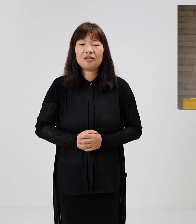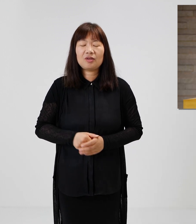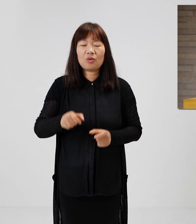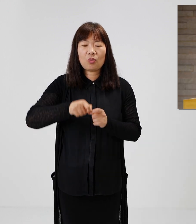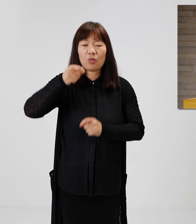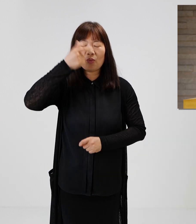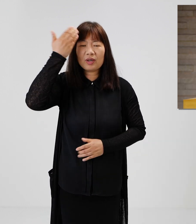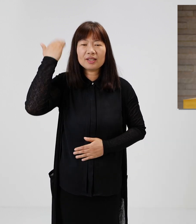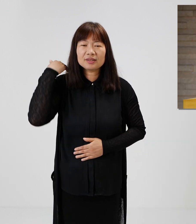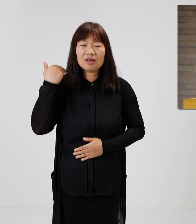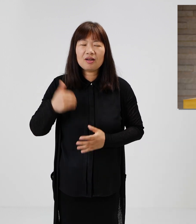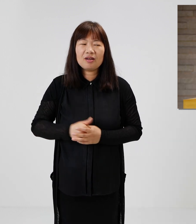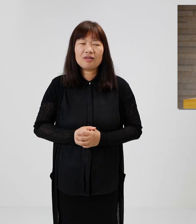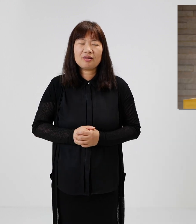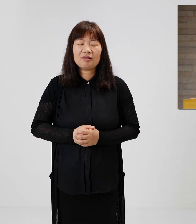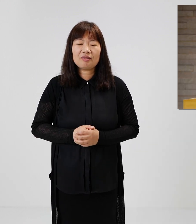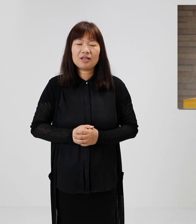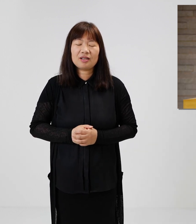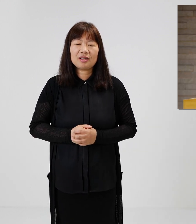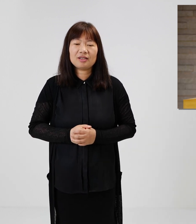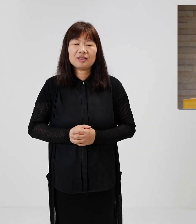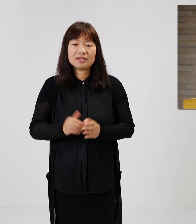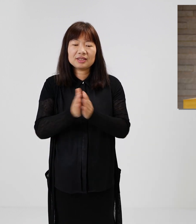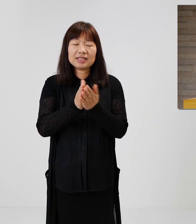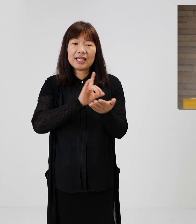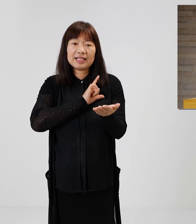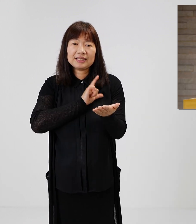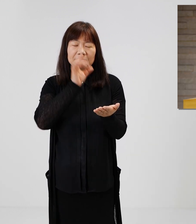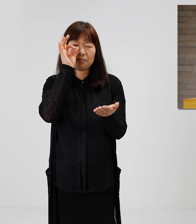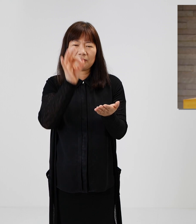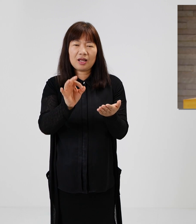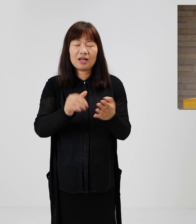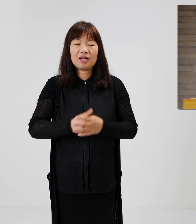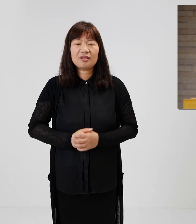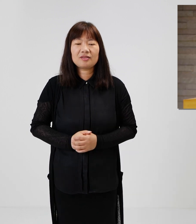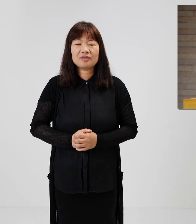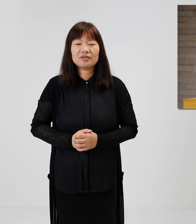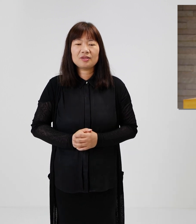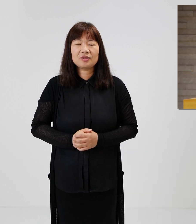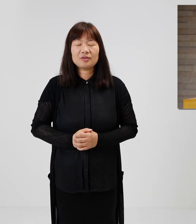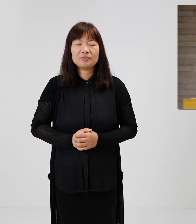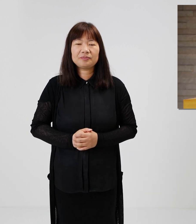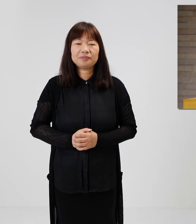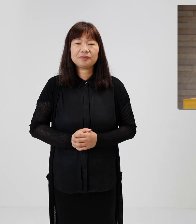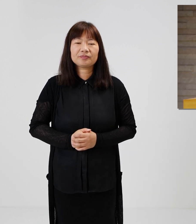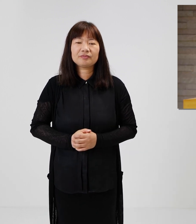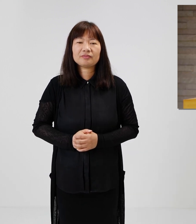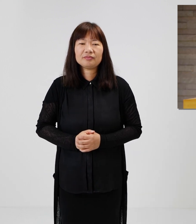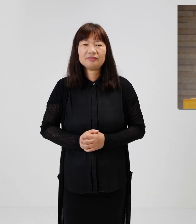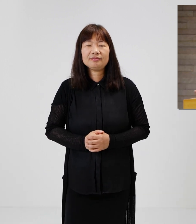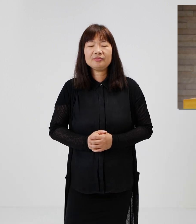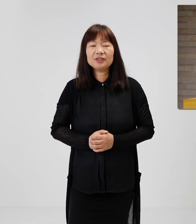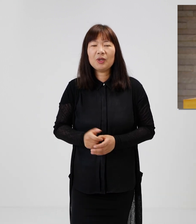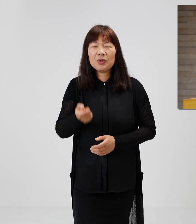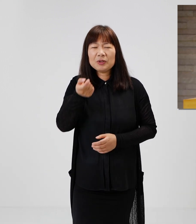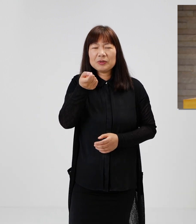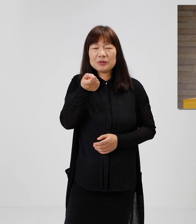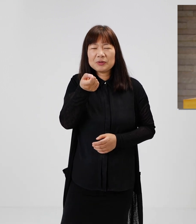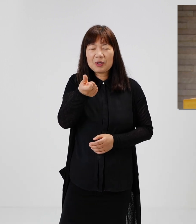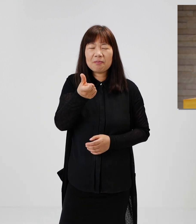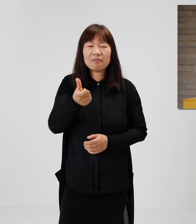오래전에 어느 분이 쓴 책 이름이 조금만 비겁해지면 세상은 편하다,